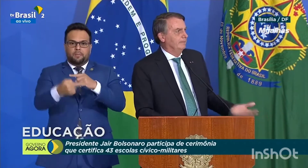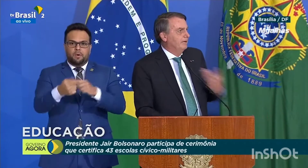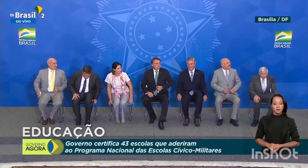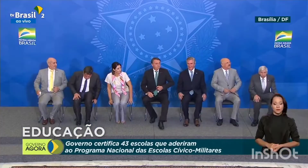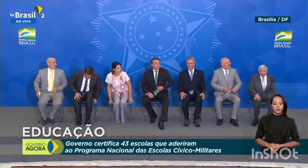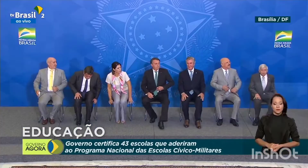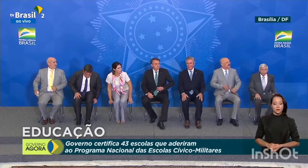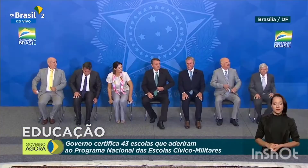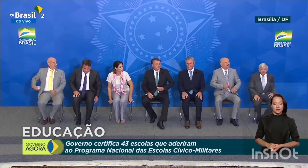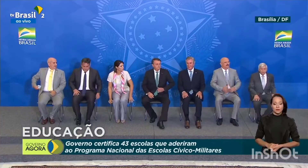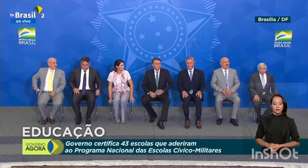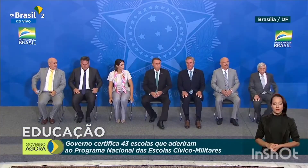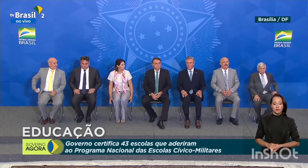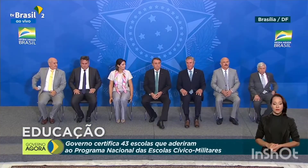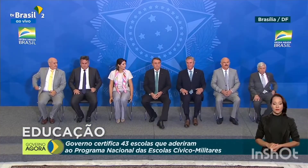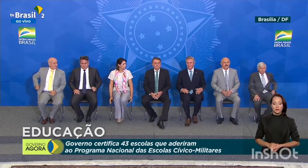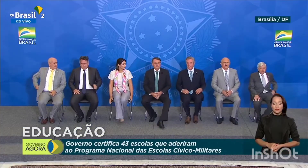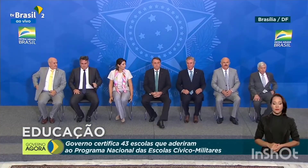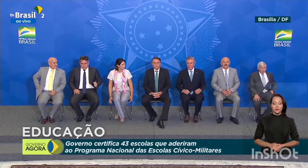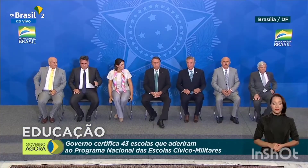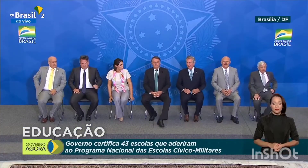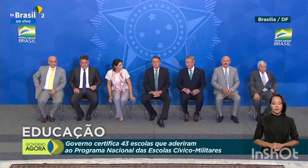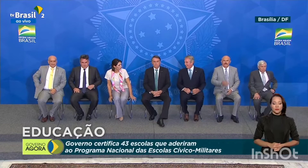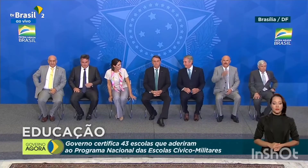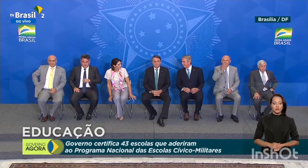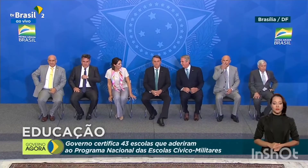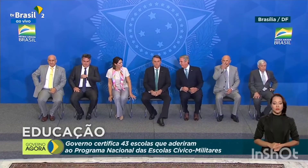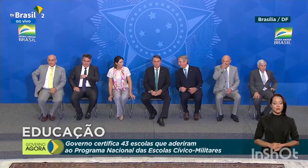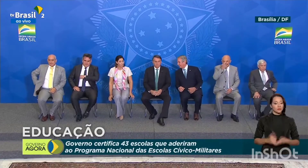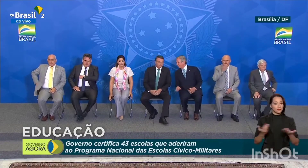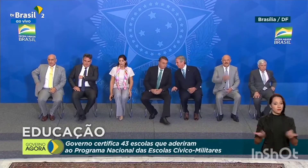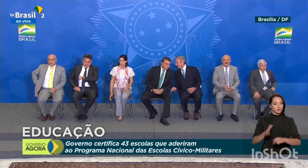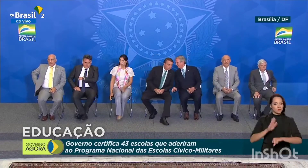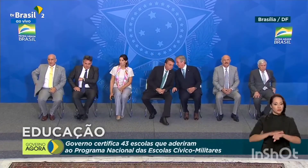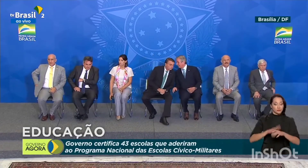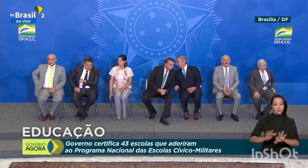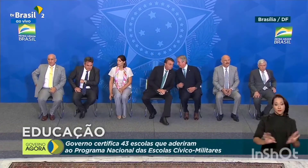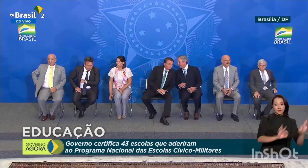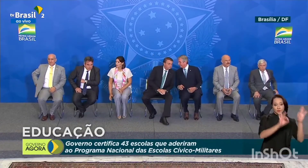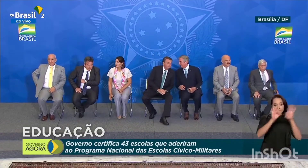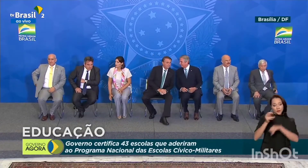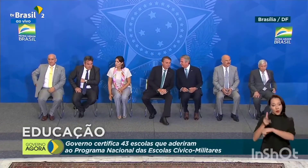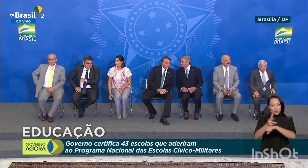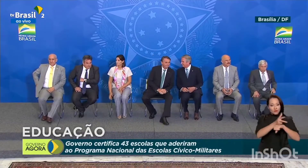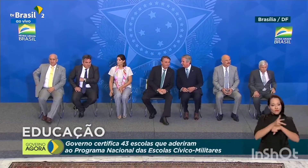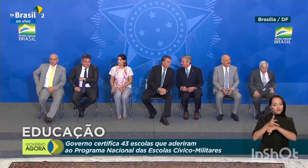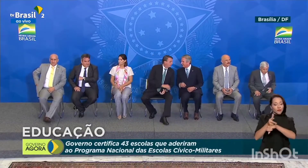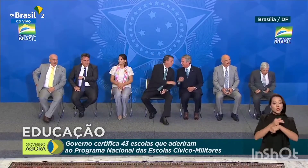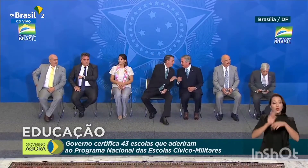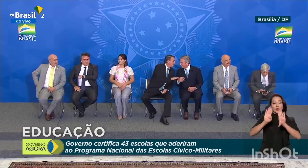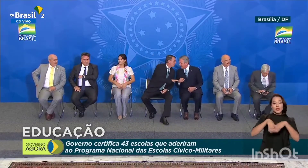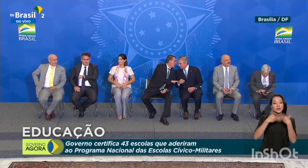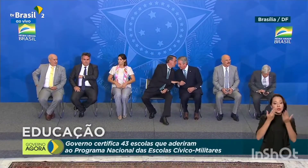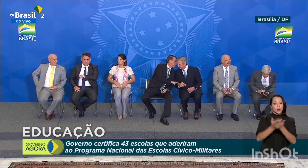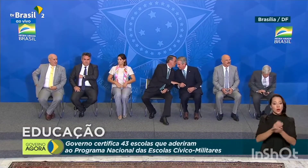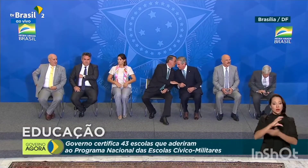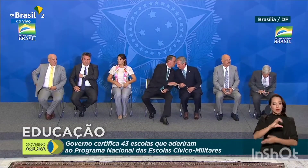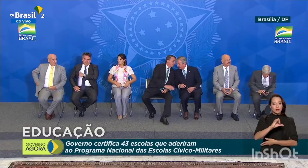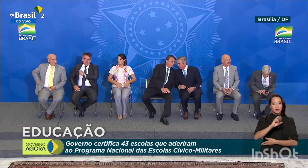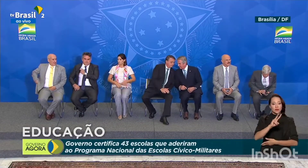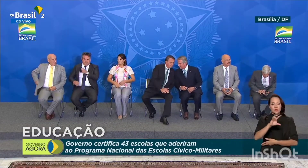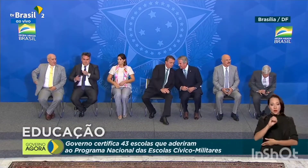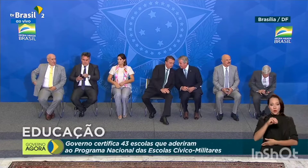cívico-militares o presidente Jair bolsonaro criticou a necessidade de obter certificado da OAB